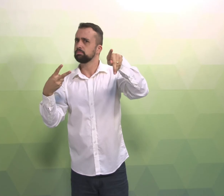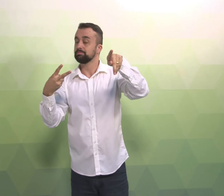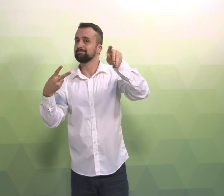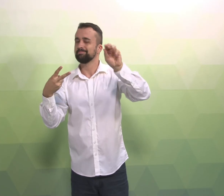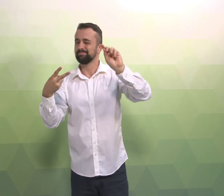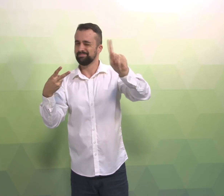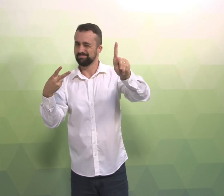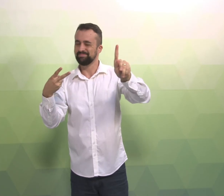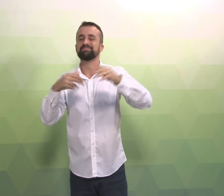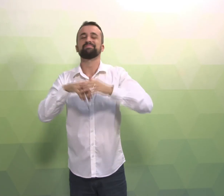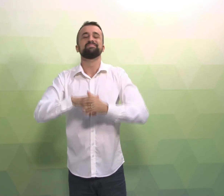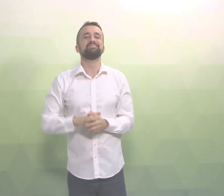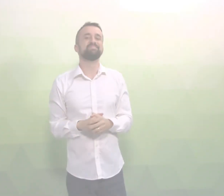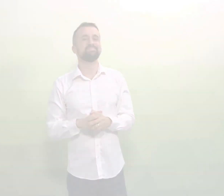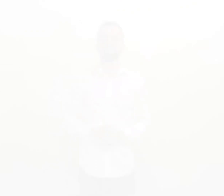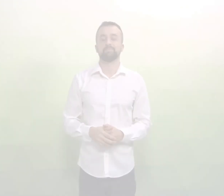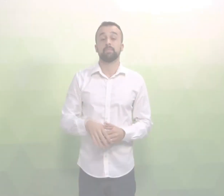atividades avaliativas.